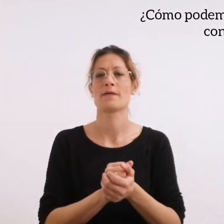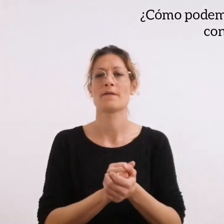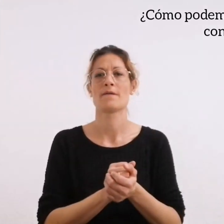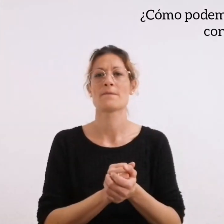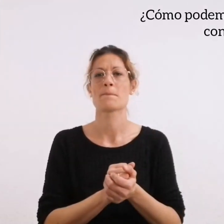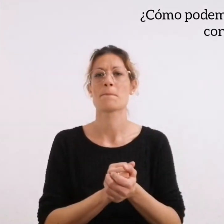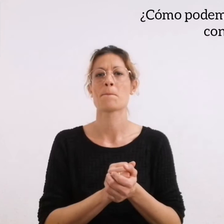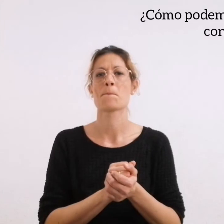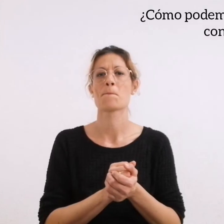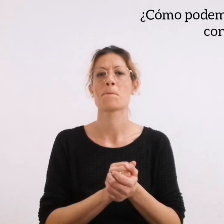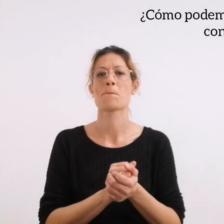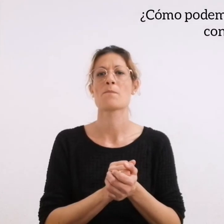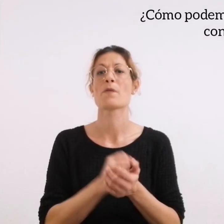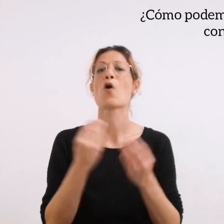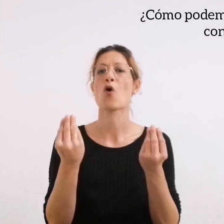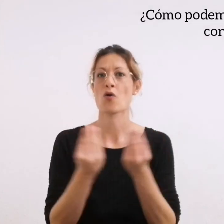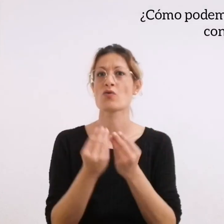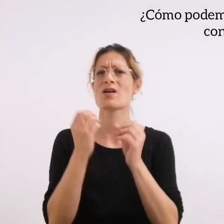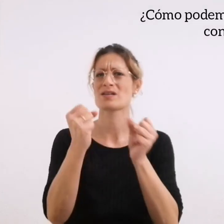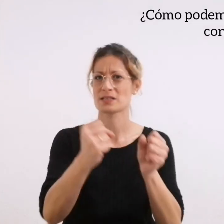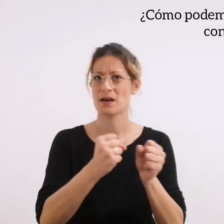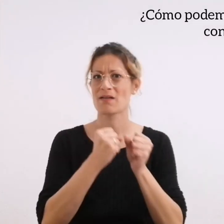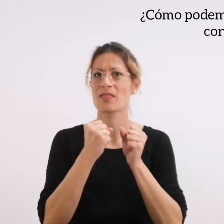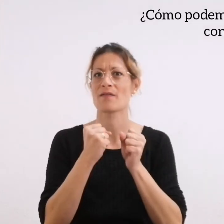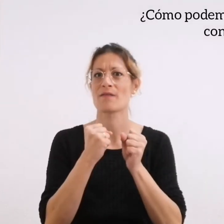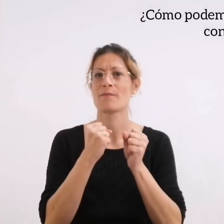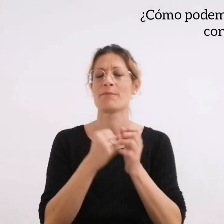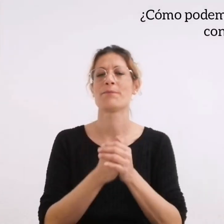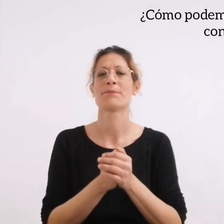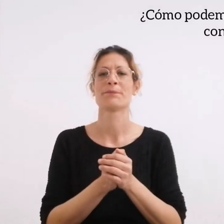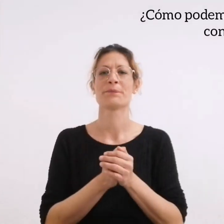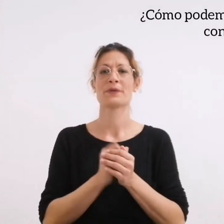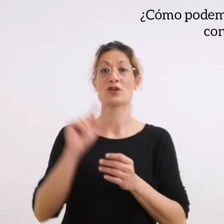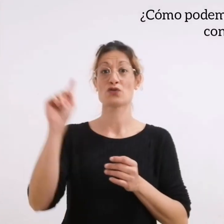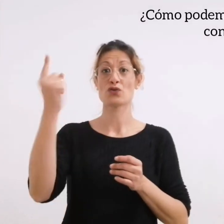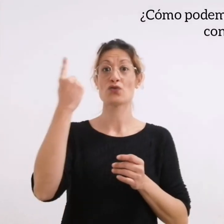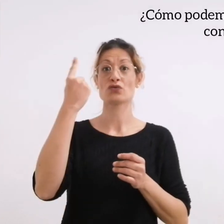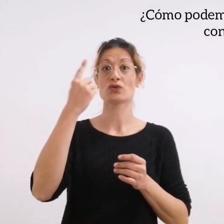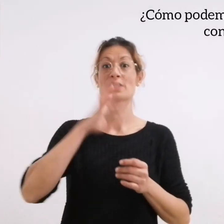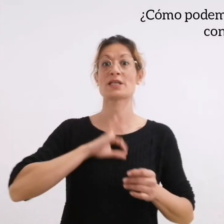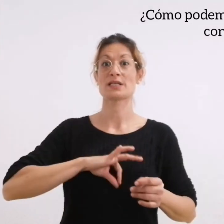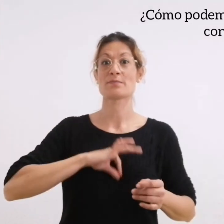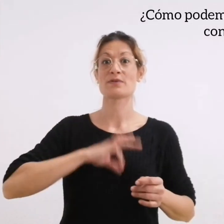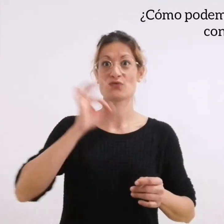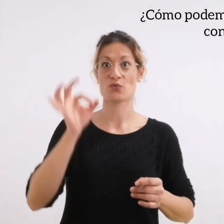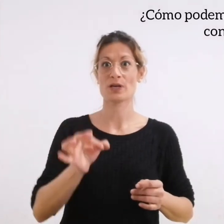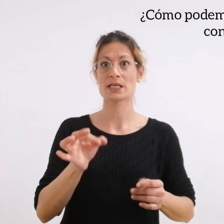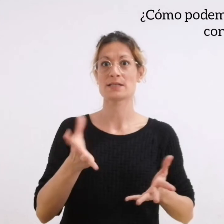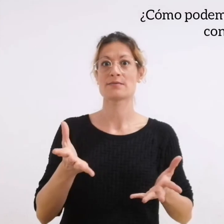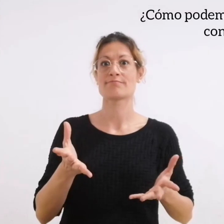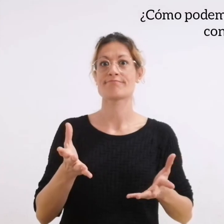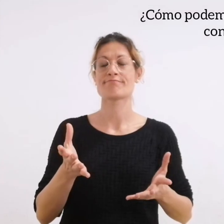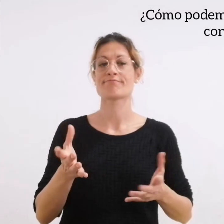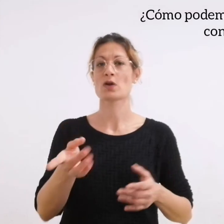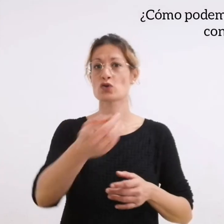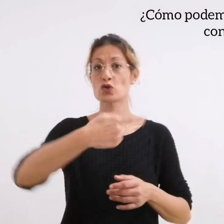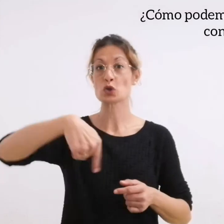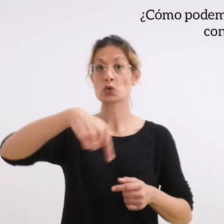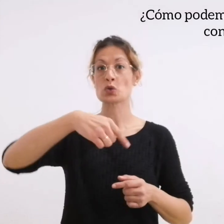través de la salvación. Dios es espíritu. Nosotros tenemos cuerpo físico.